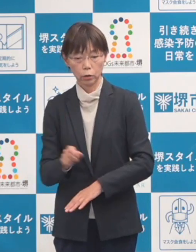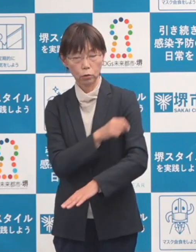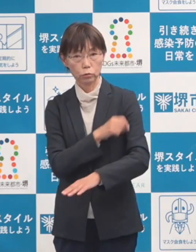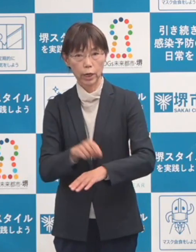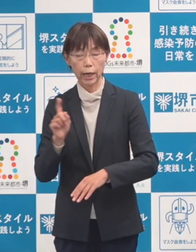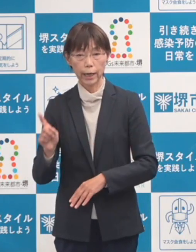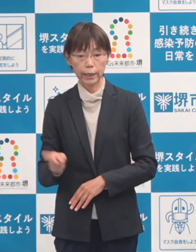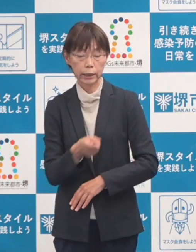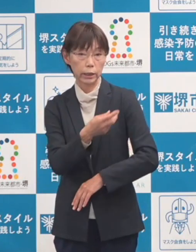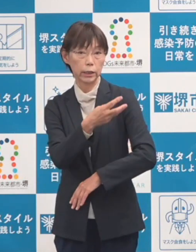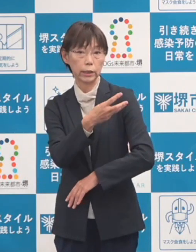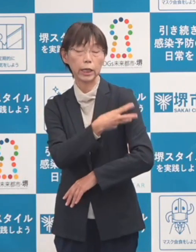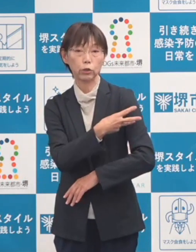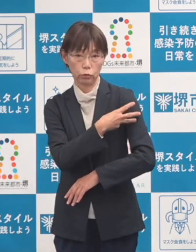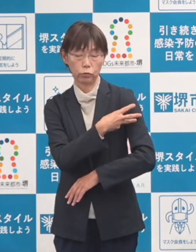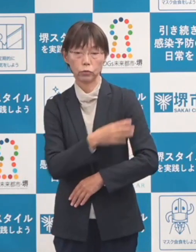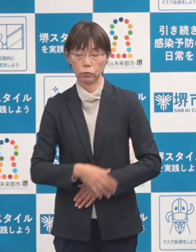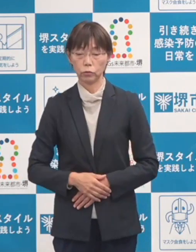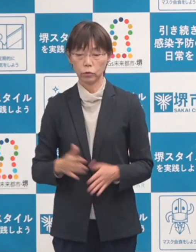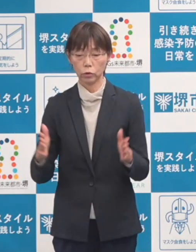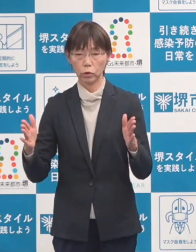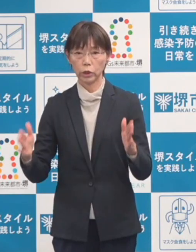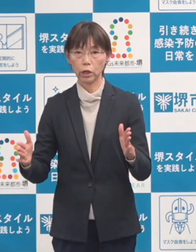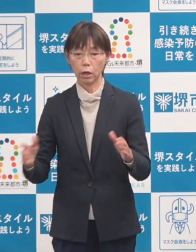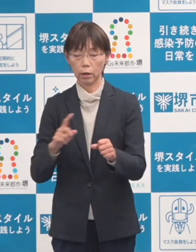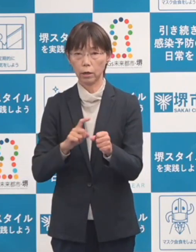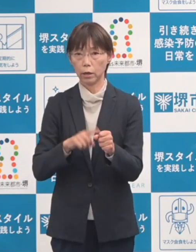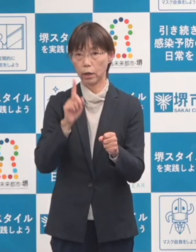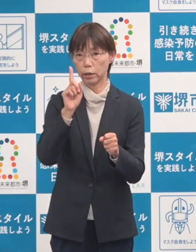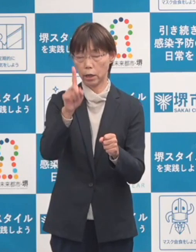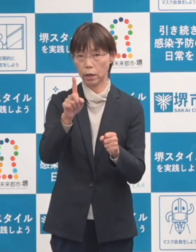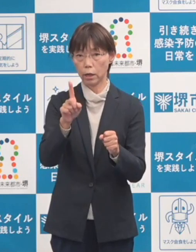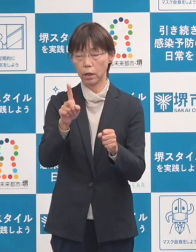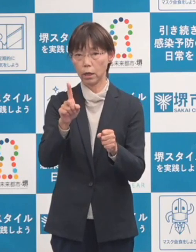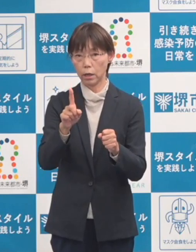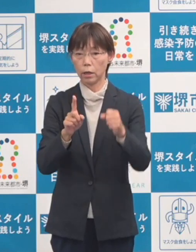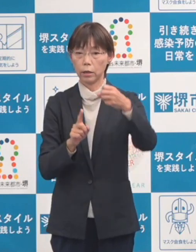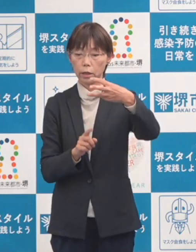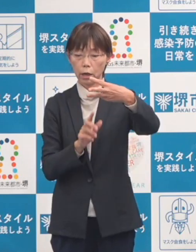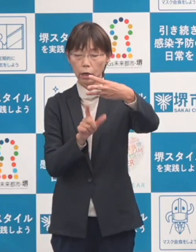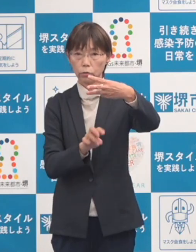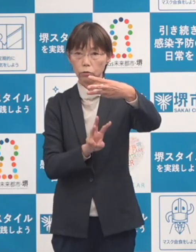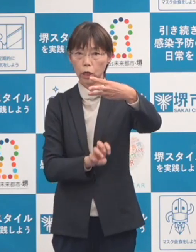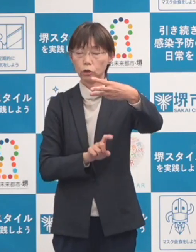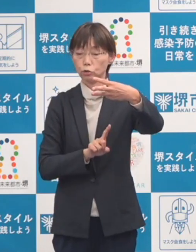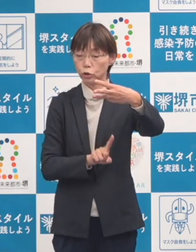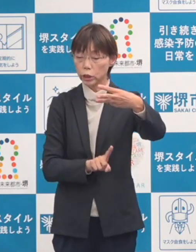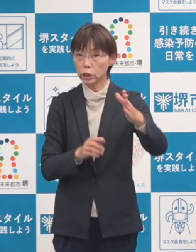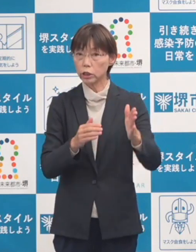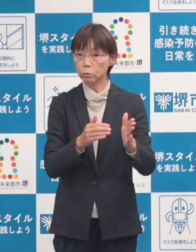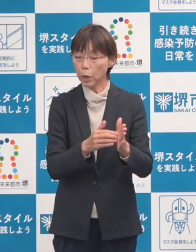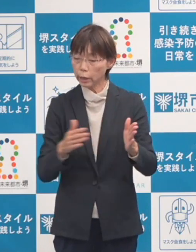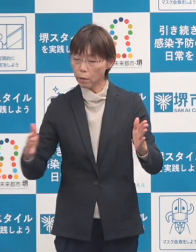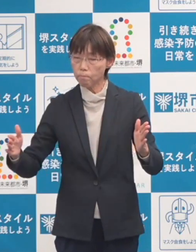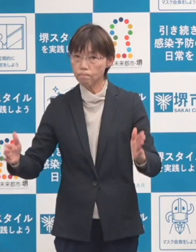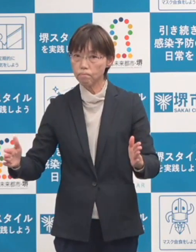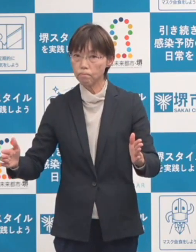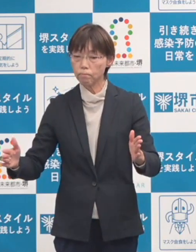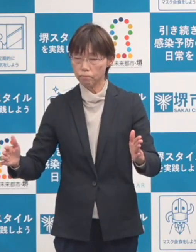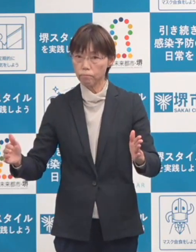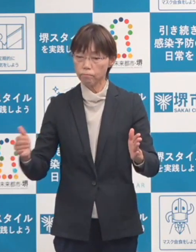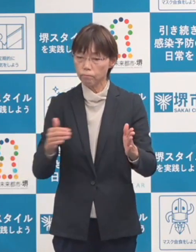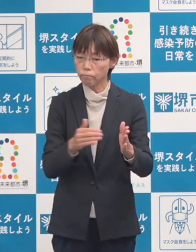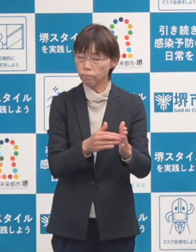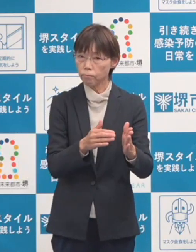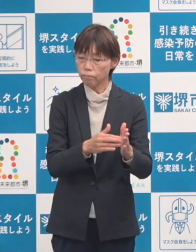種とされておりまして、実施期間が来年、令和5年の3月31日までとなっております。接種完了に必